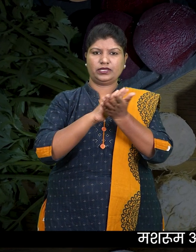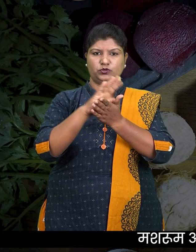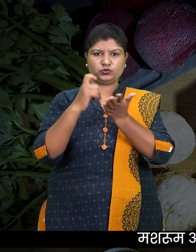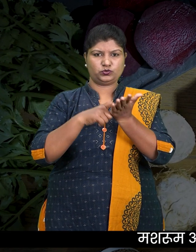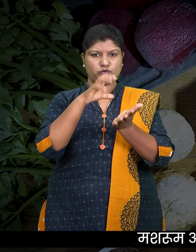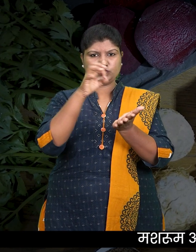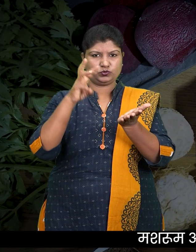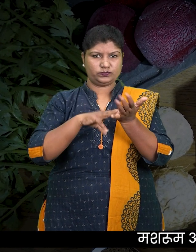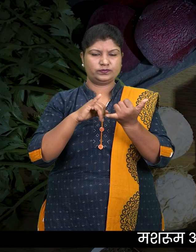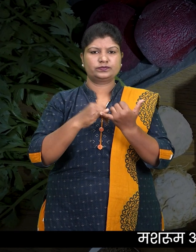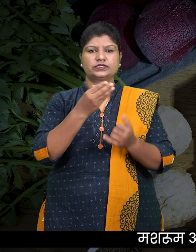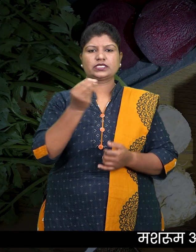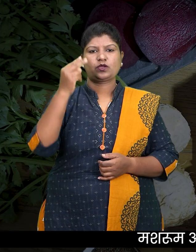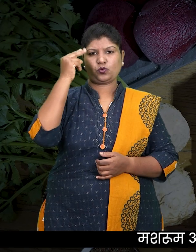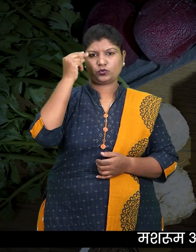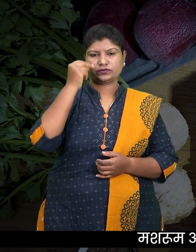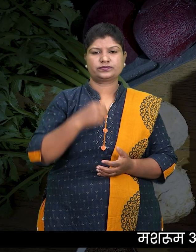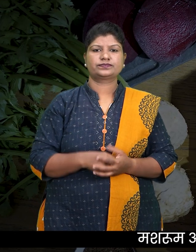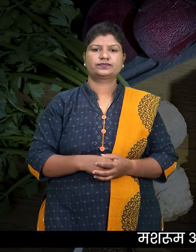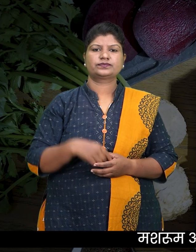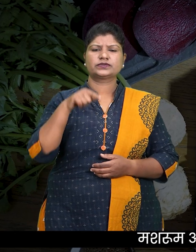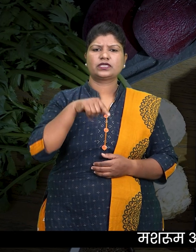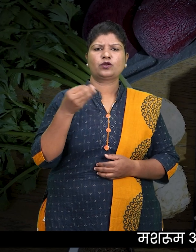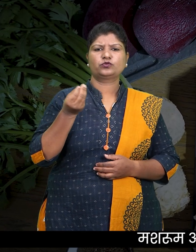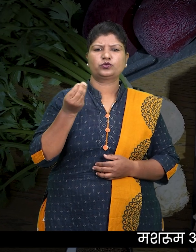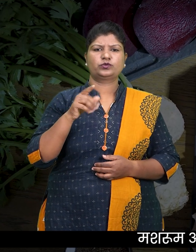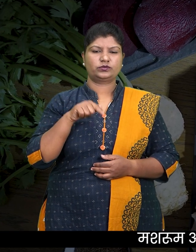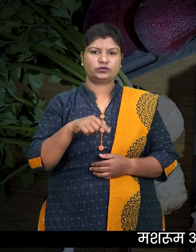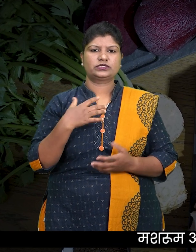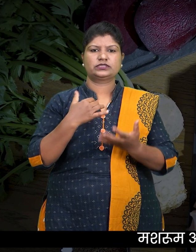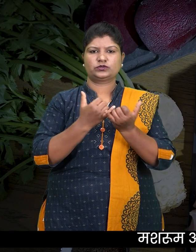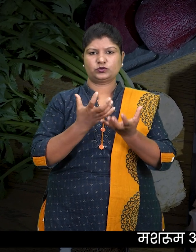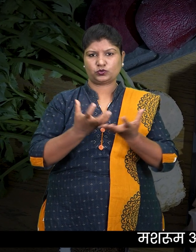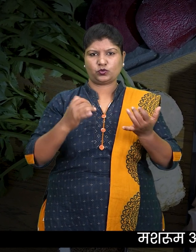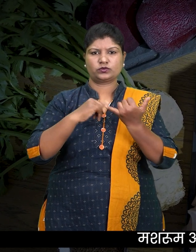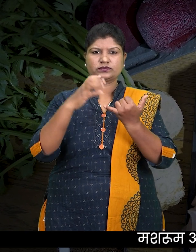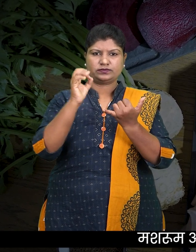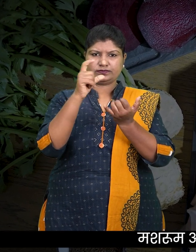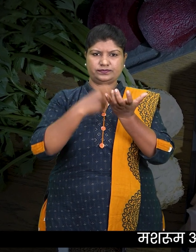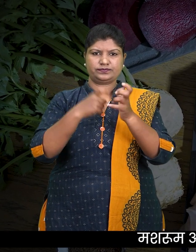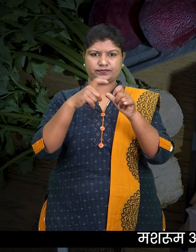मशरूम और संतरे पोटेशियम के कुछ अच्छे स्रोत हैं।